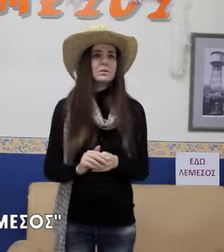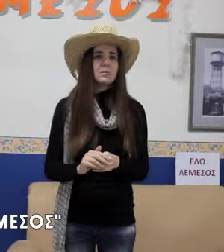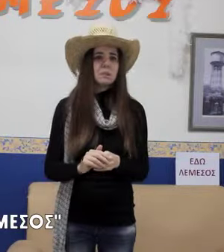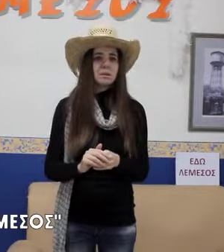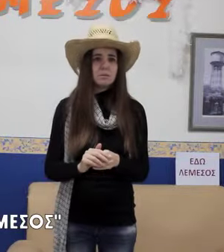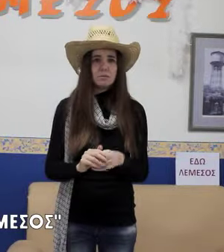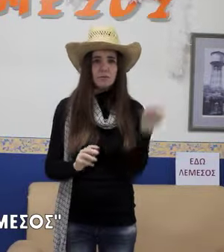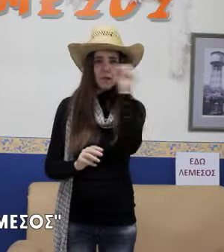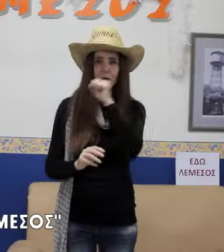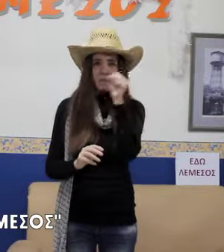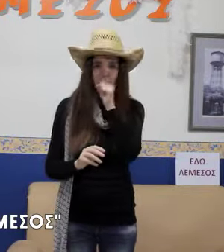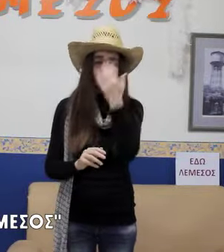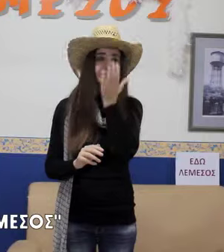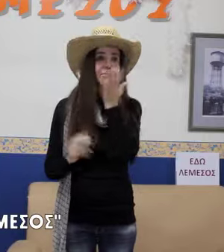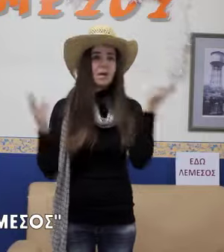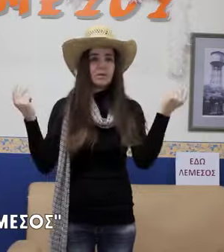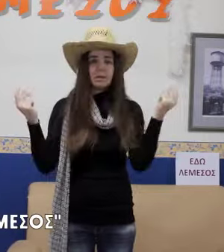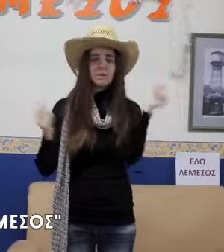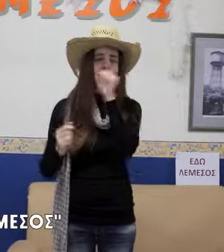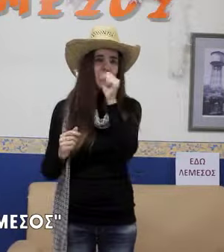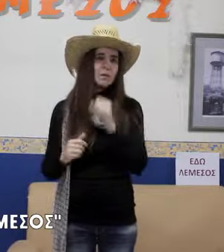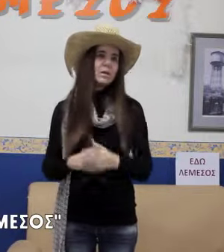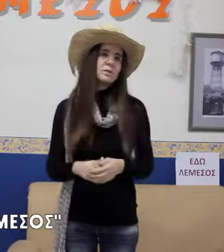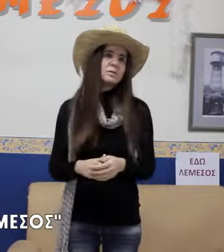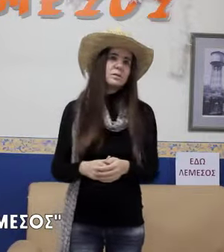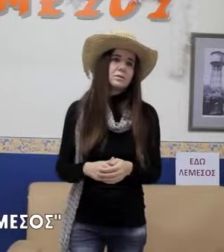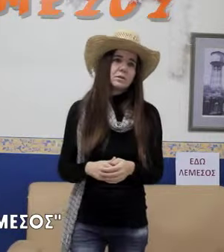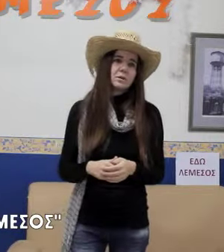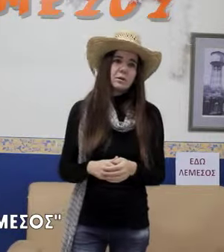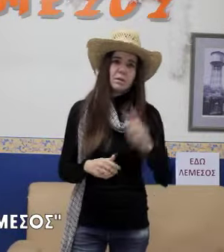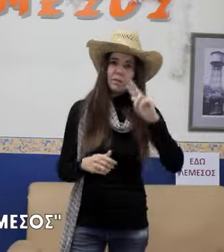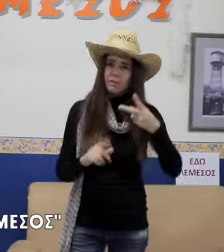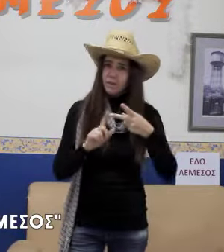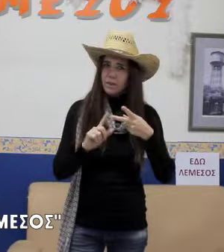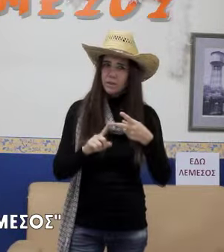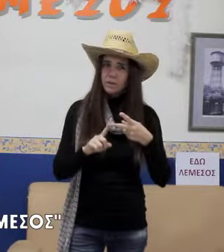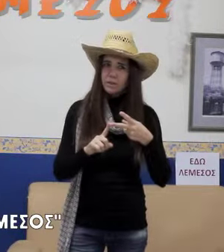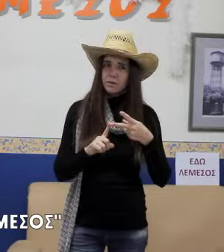να τραγουδά καρναβαλίστικα τραγούδια και η δεύτερη στις